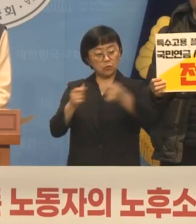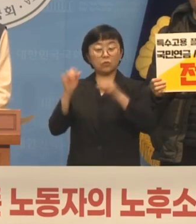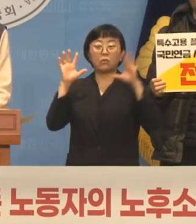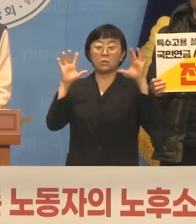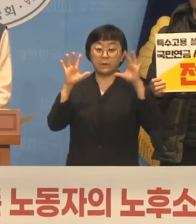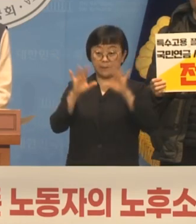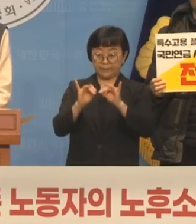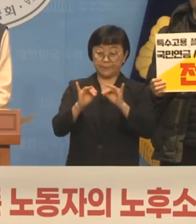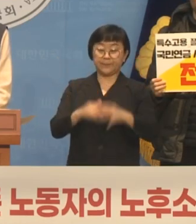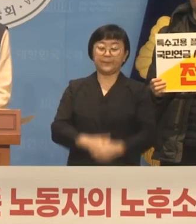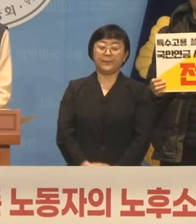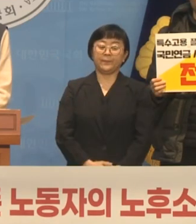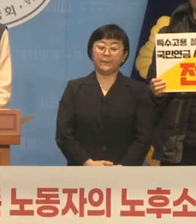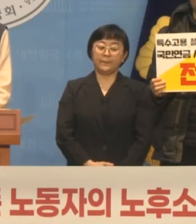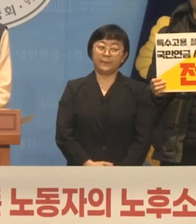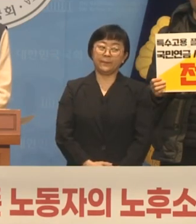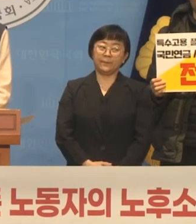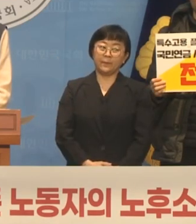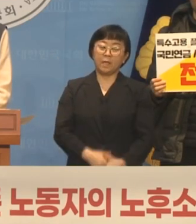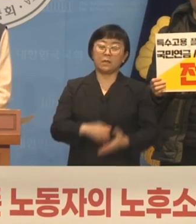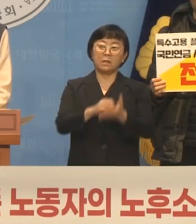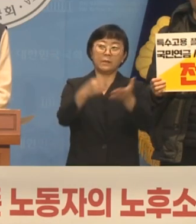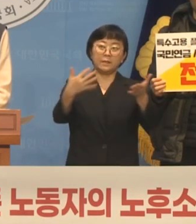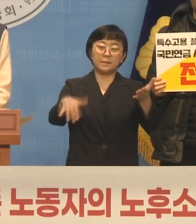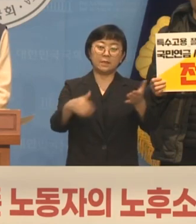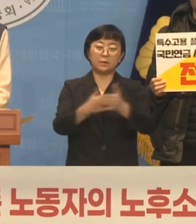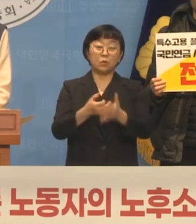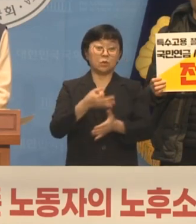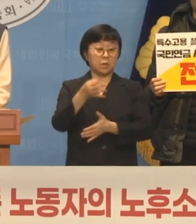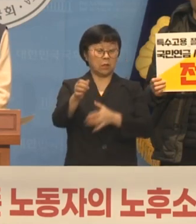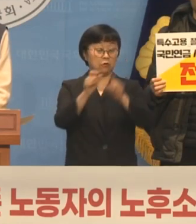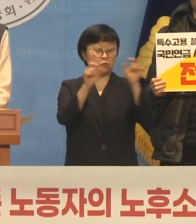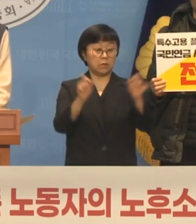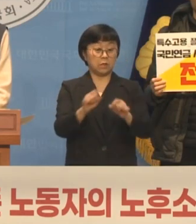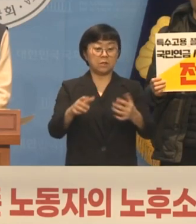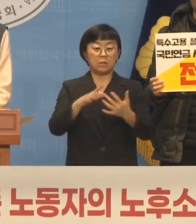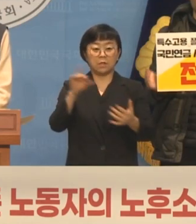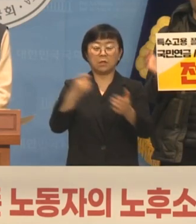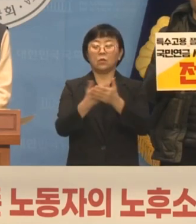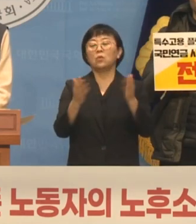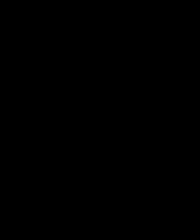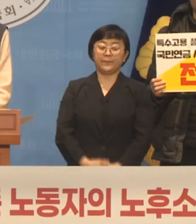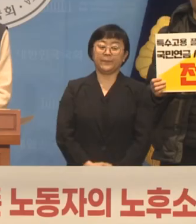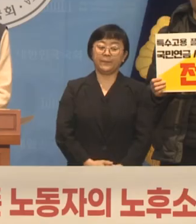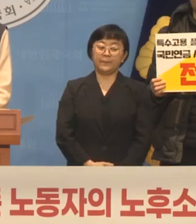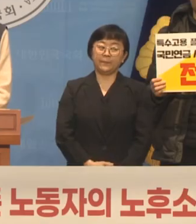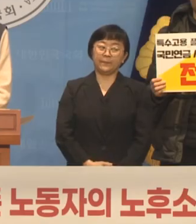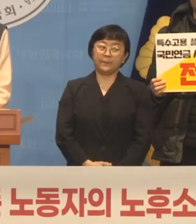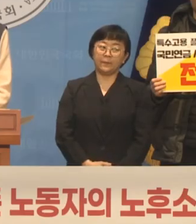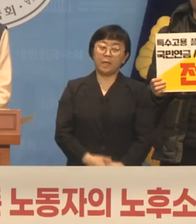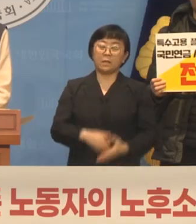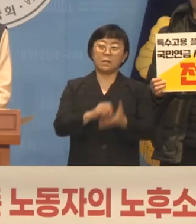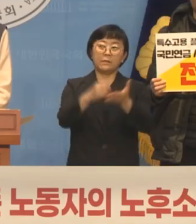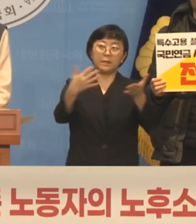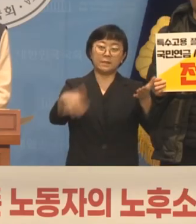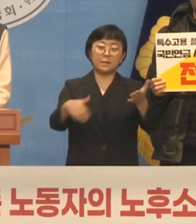공감합니다. 그럼에도 미가입과 납부 유예를 선택하는 노동자가 많은 것은